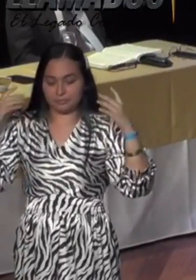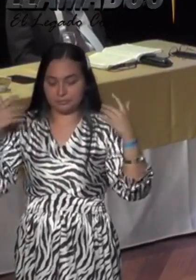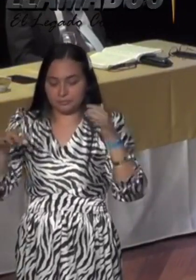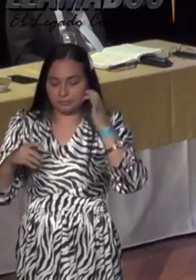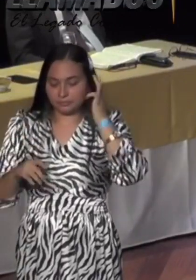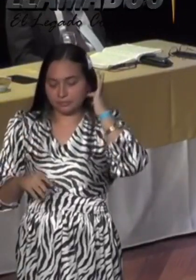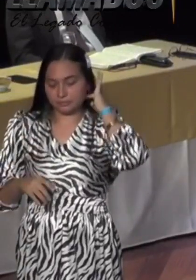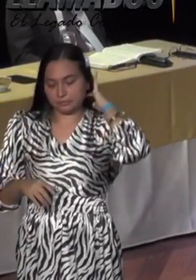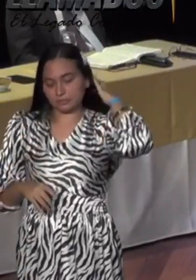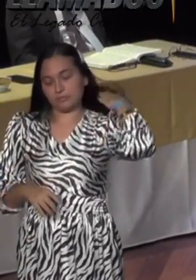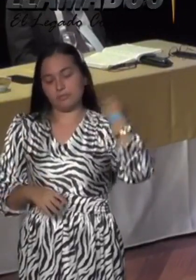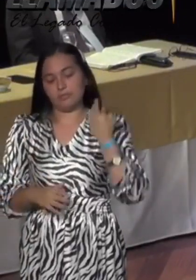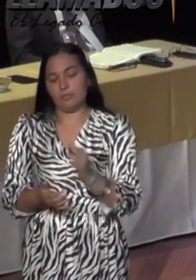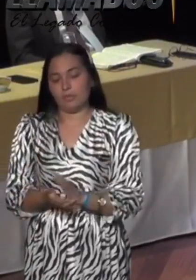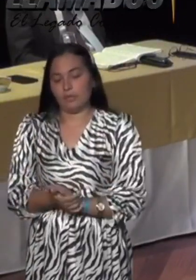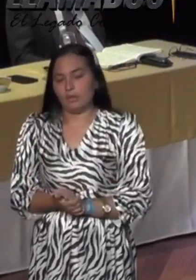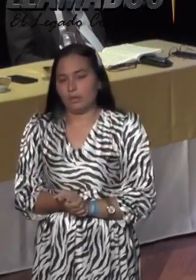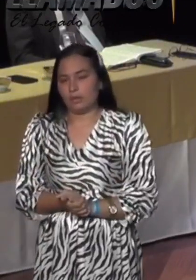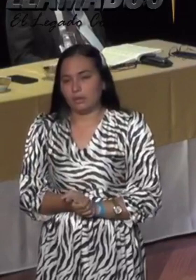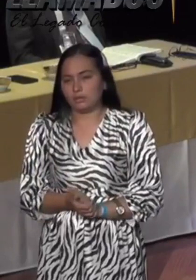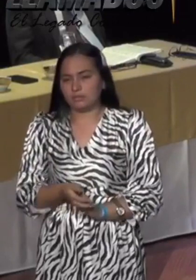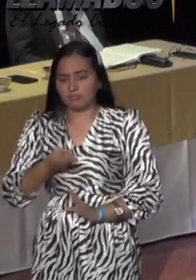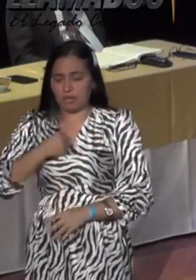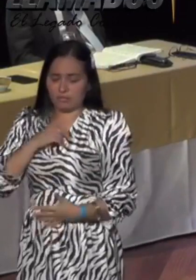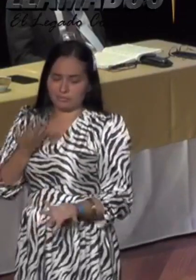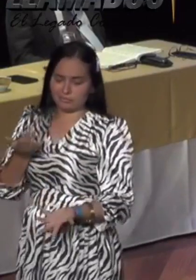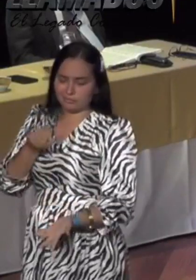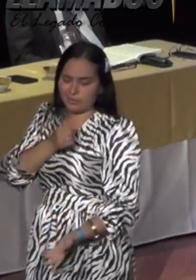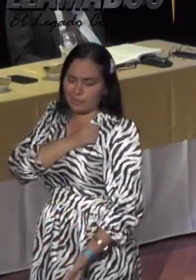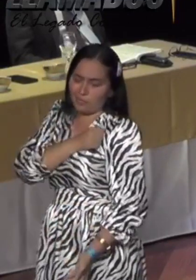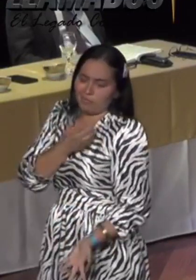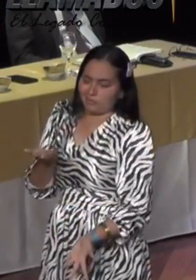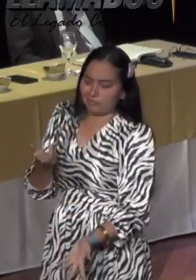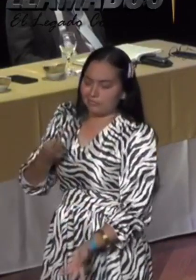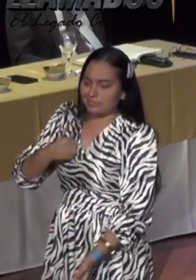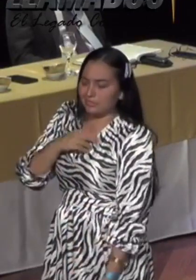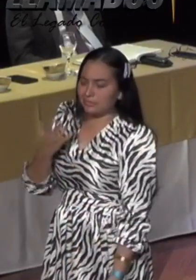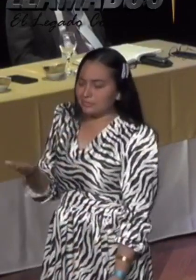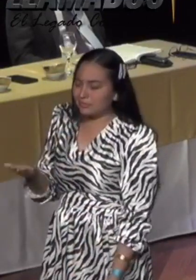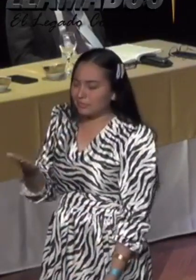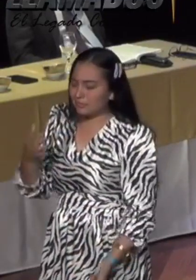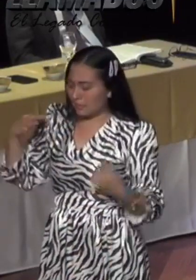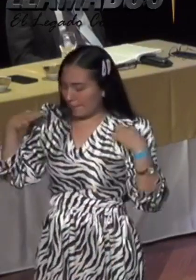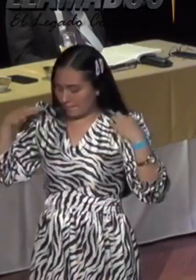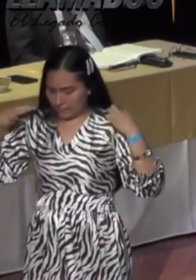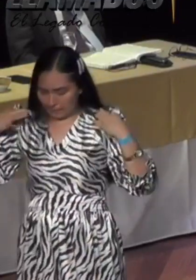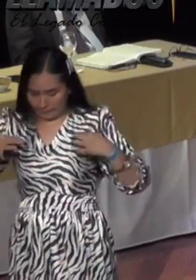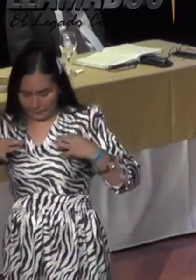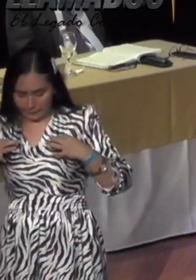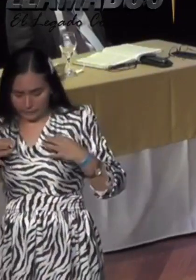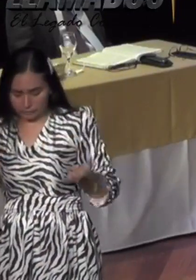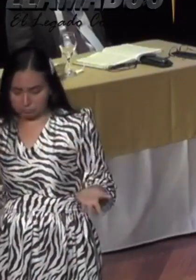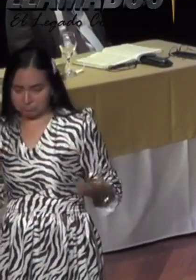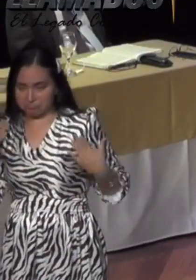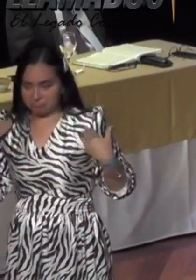Hermano, es que hay que estar en el in. Ya tengo outfit, dice palabras que se han metido por ahí. Tengo un outfit.